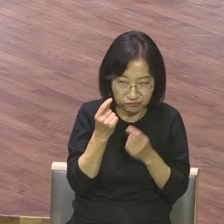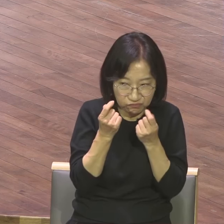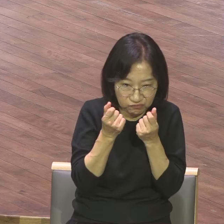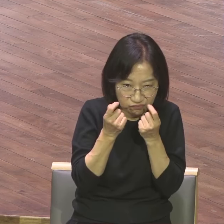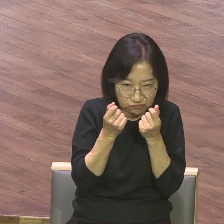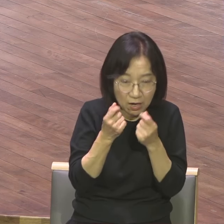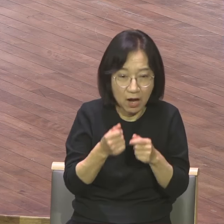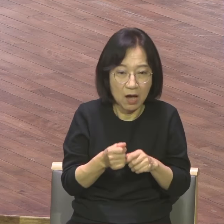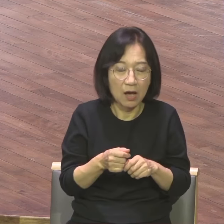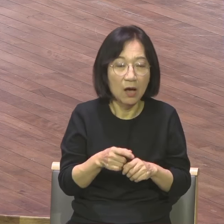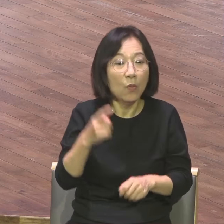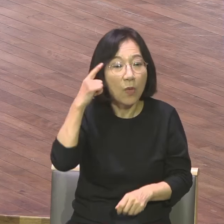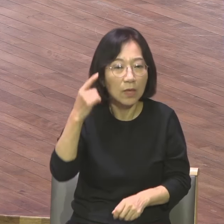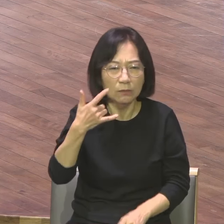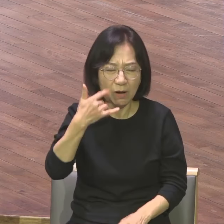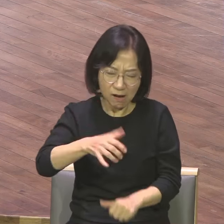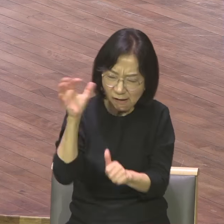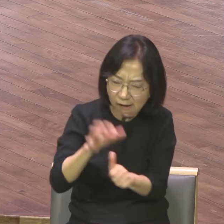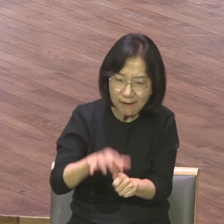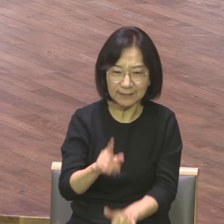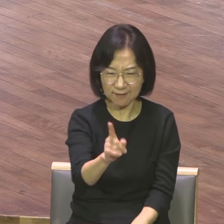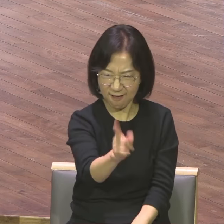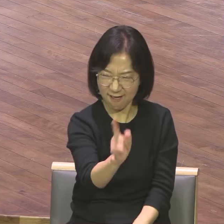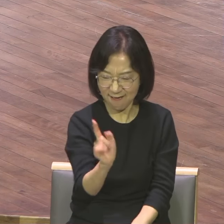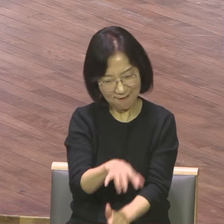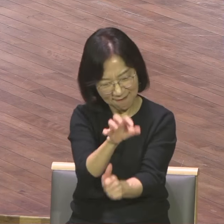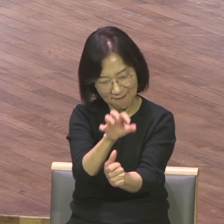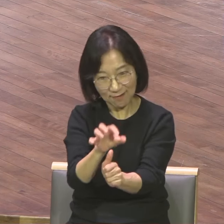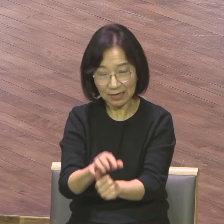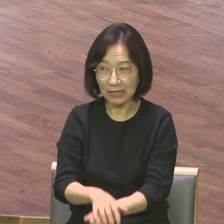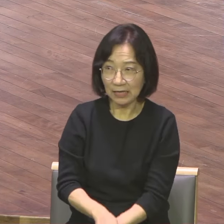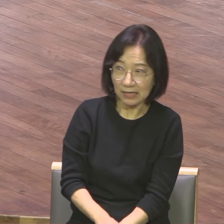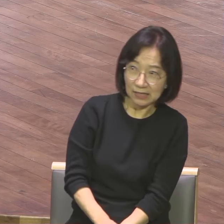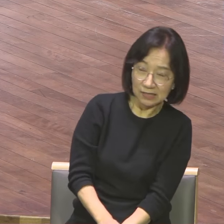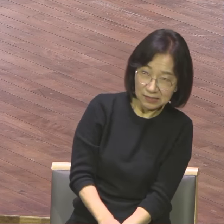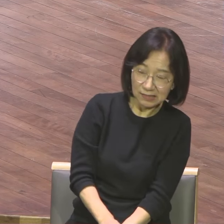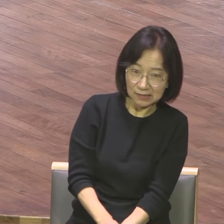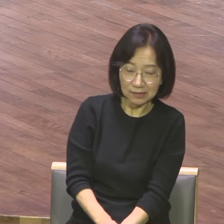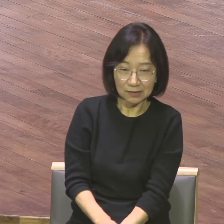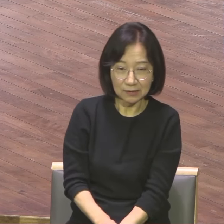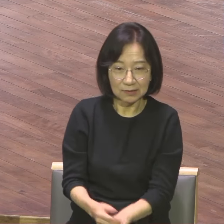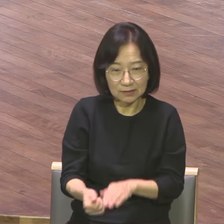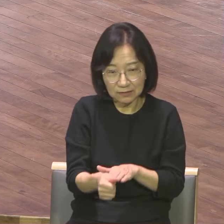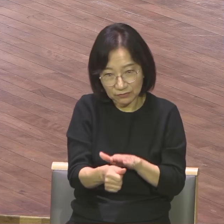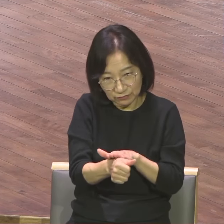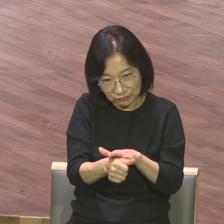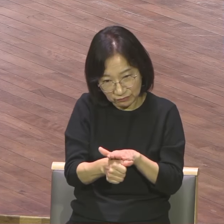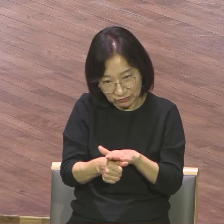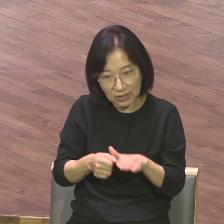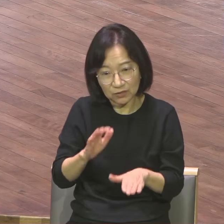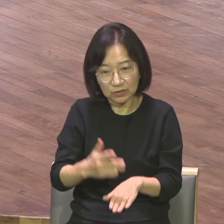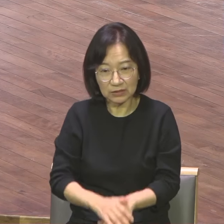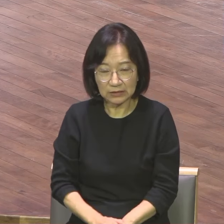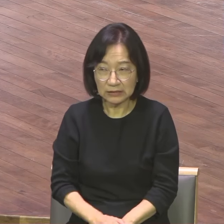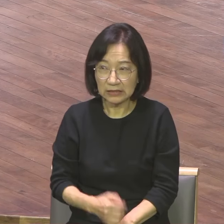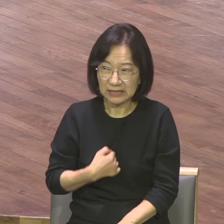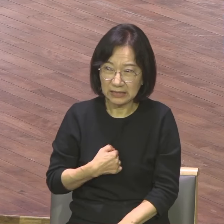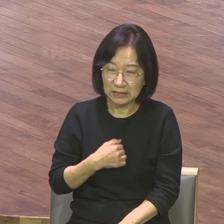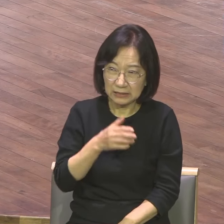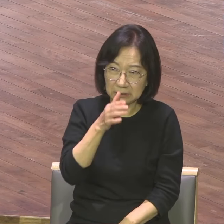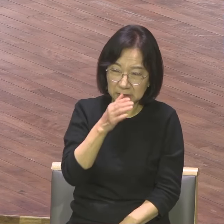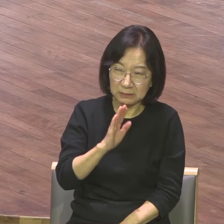계속 집에서 꾸중하고 책망하고 따지고 지적하면요 맞는데, 이게 맞는데 계속해서 나는 왜